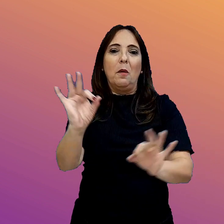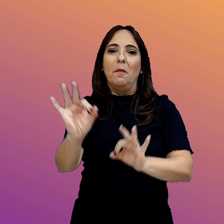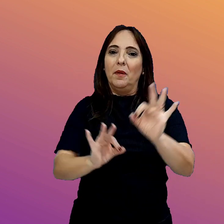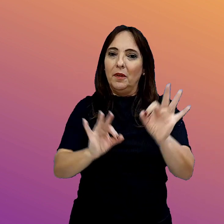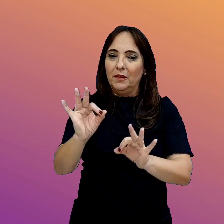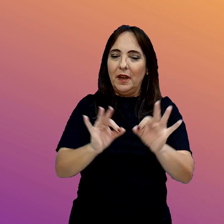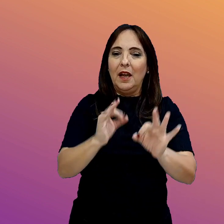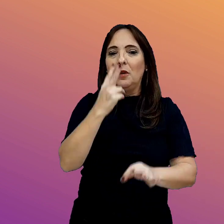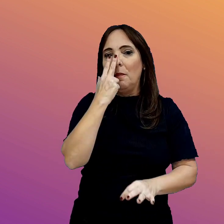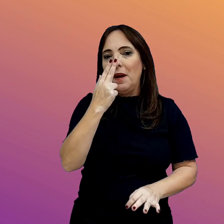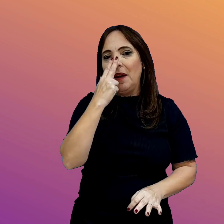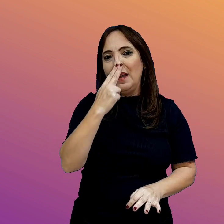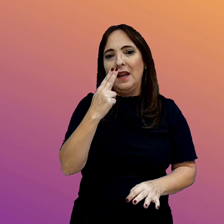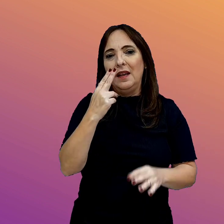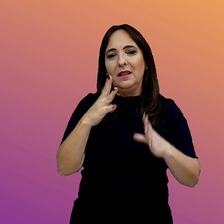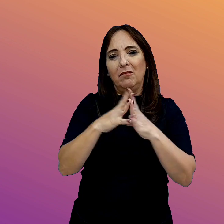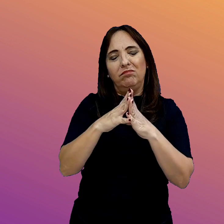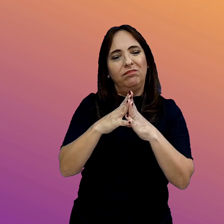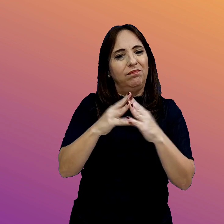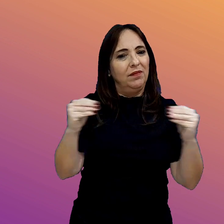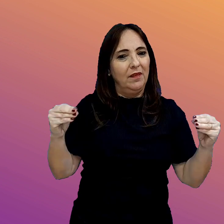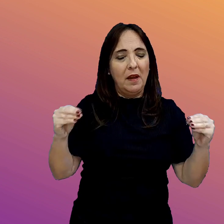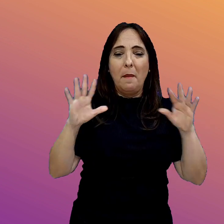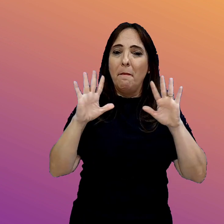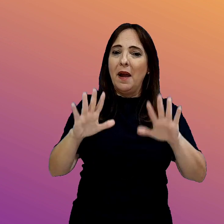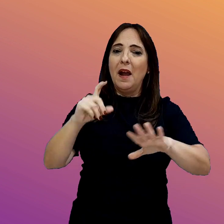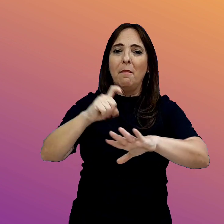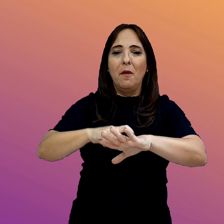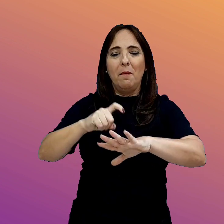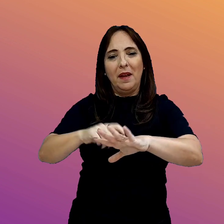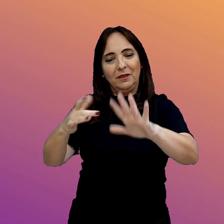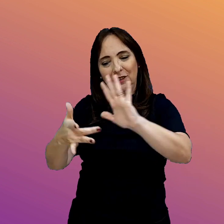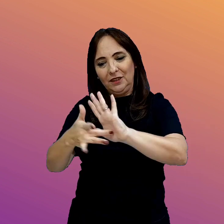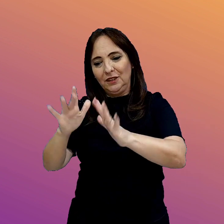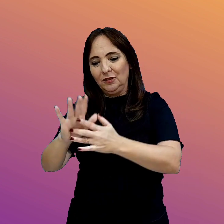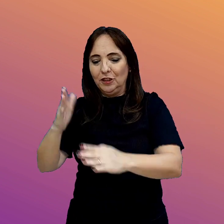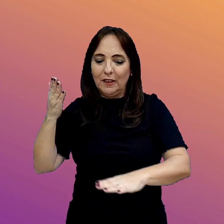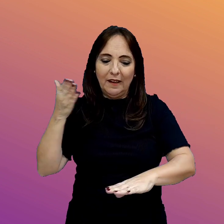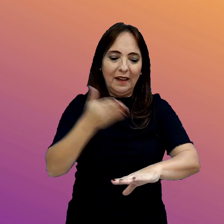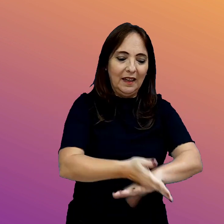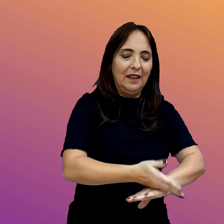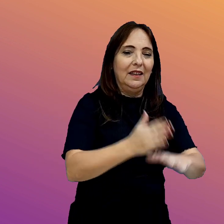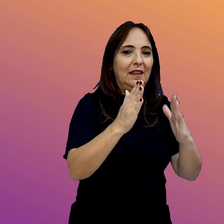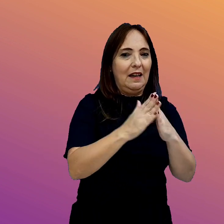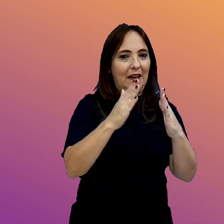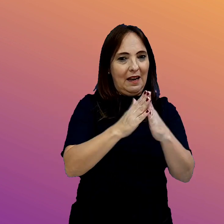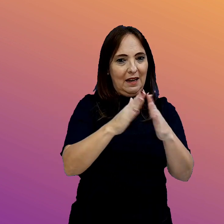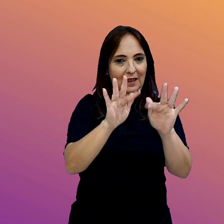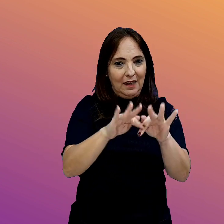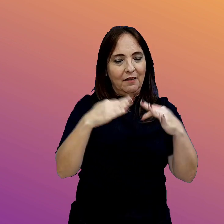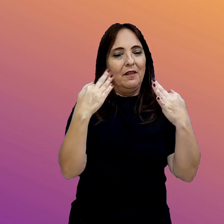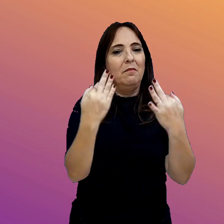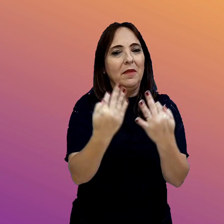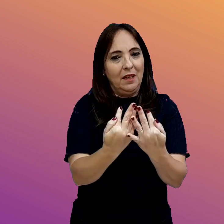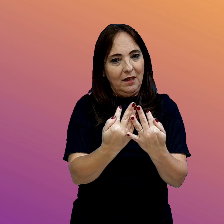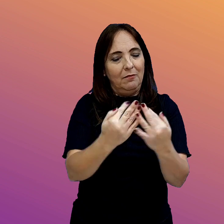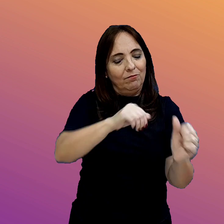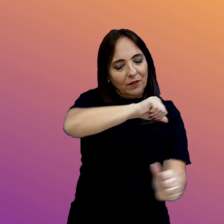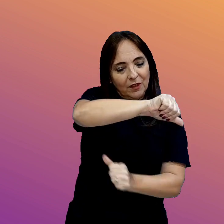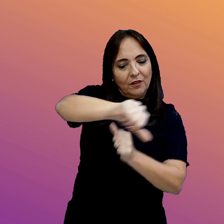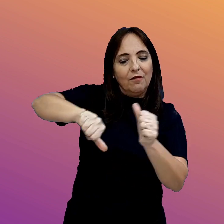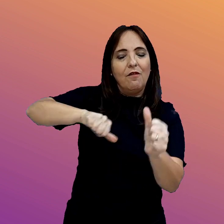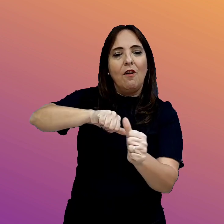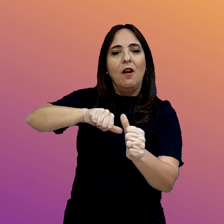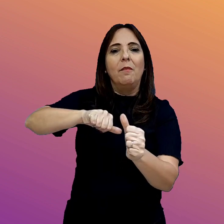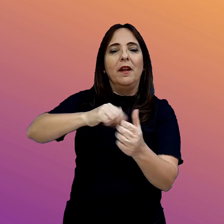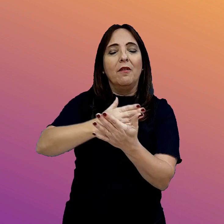quando Jesus entra na casa, quando ele chega no lar, existe vida novamente. Então, coloque diante